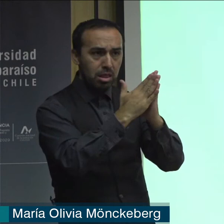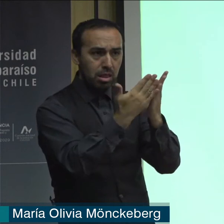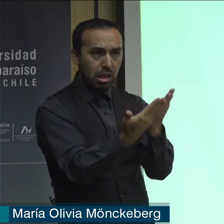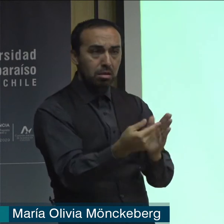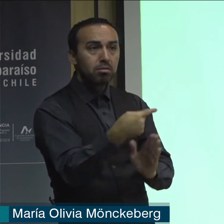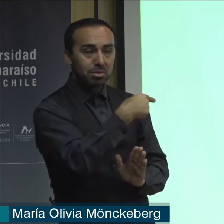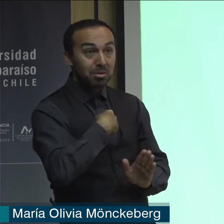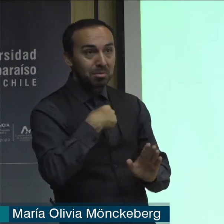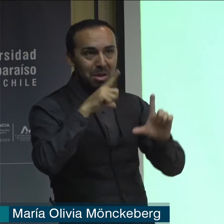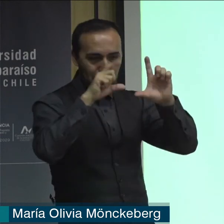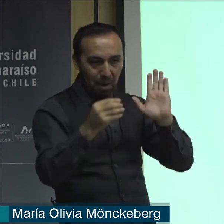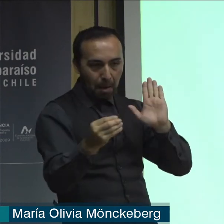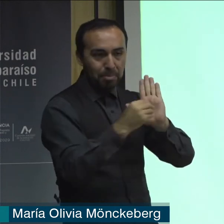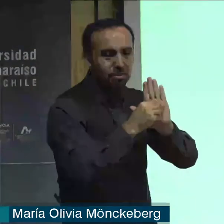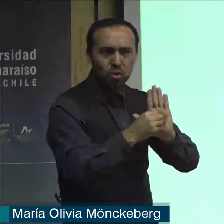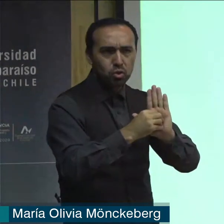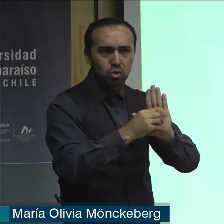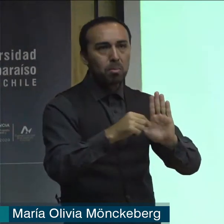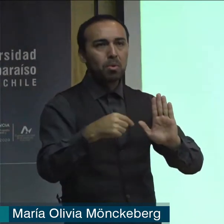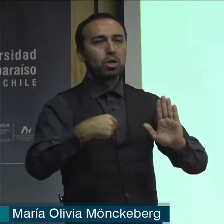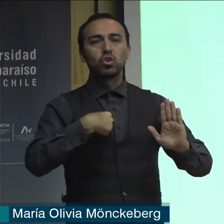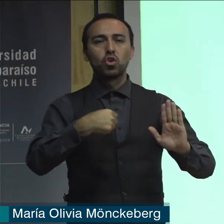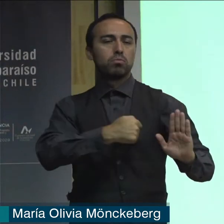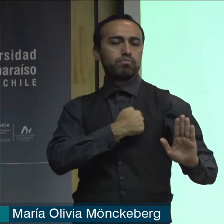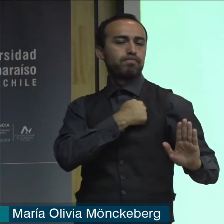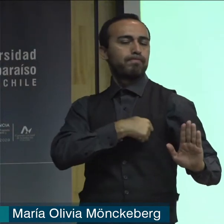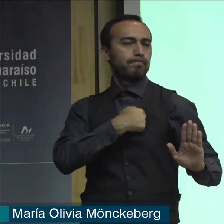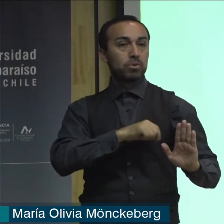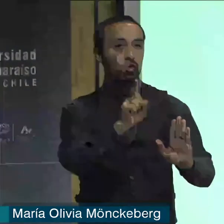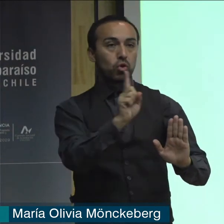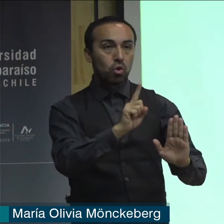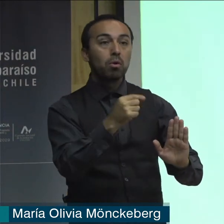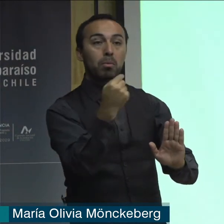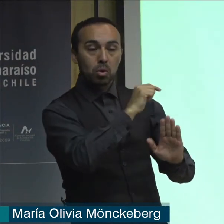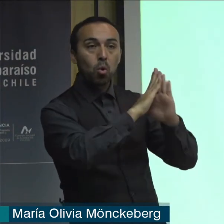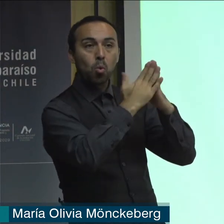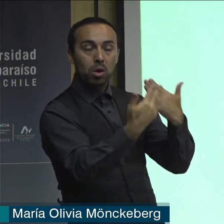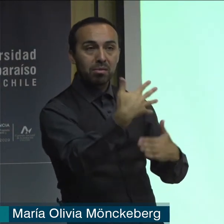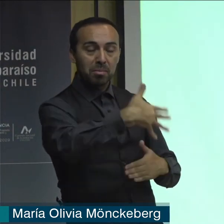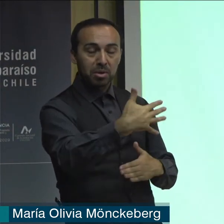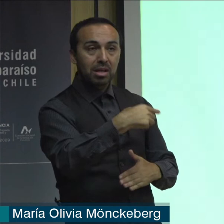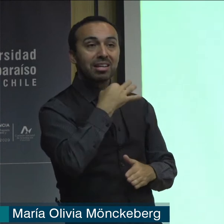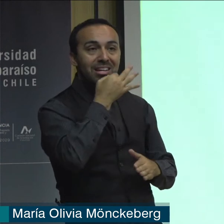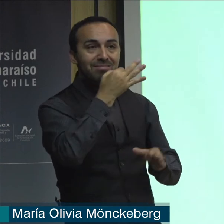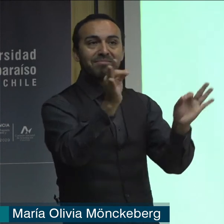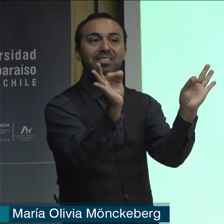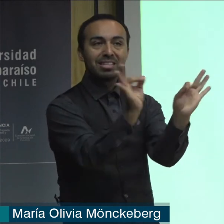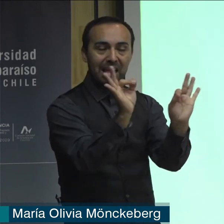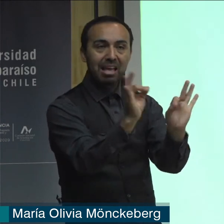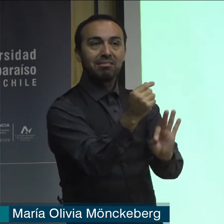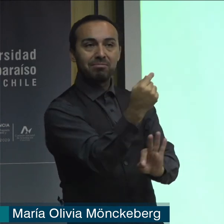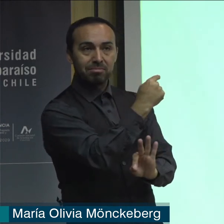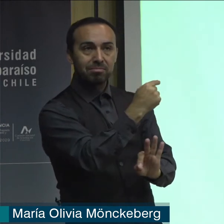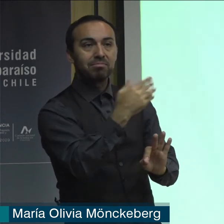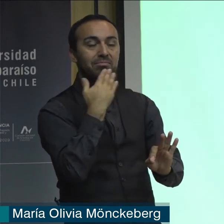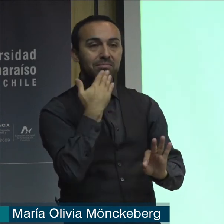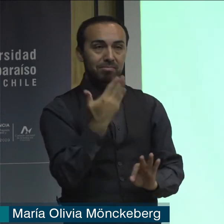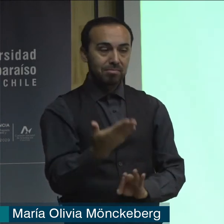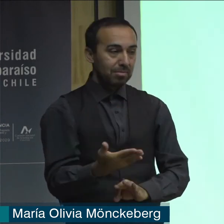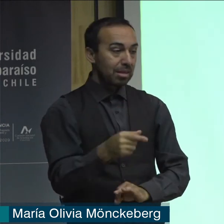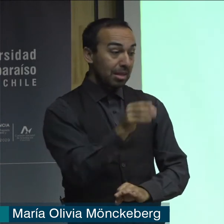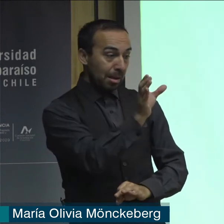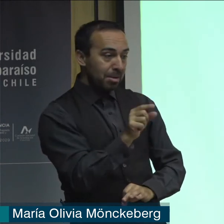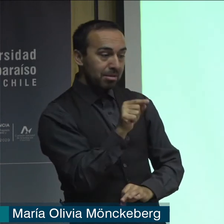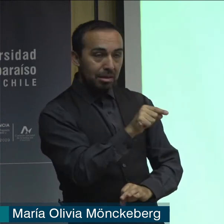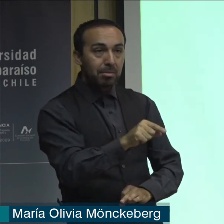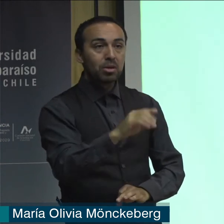puse día no no por autoreferencia Además porque es un libro en equipo y porque justamente el rector Corrales fue uno